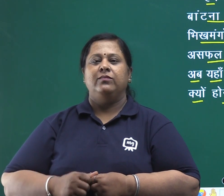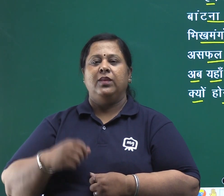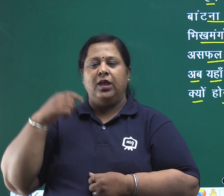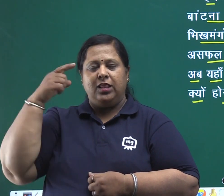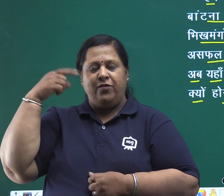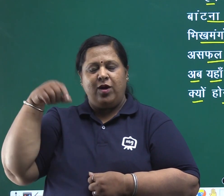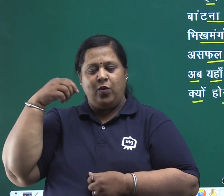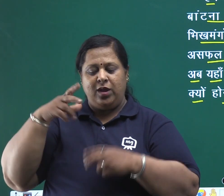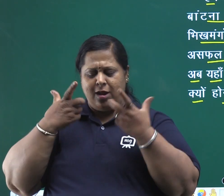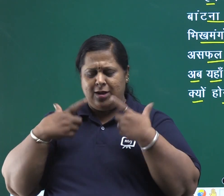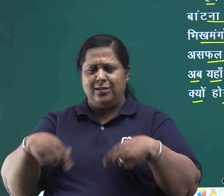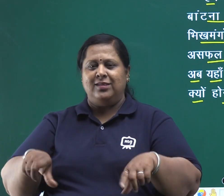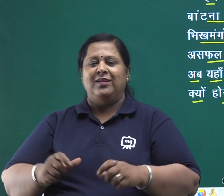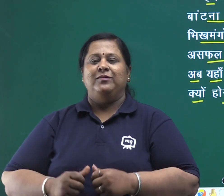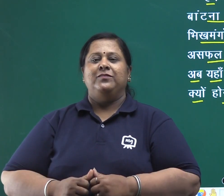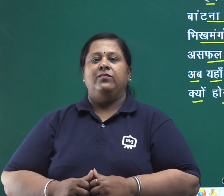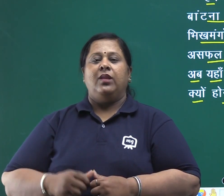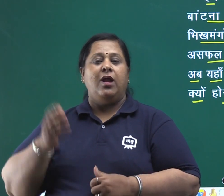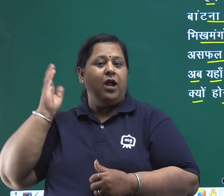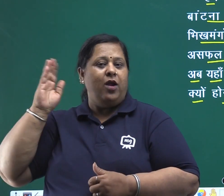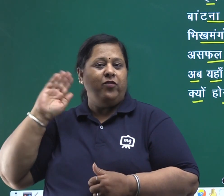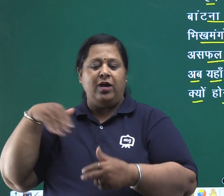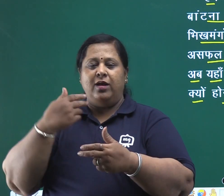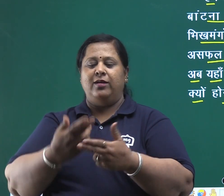दीवानों की हस्ती कविता का